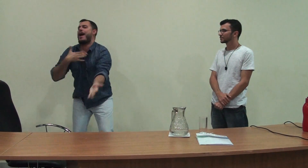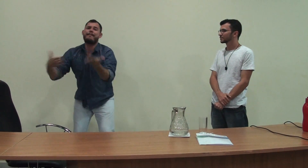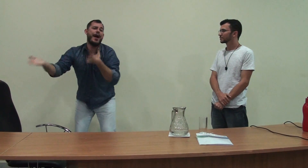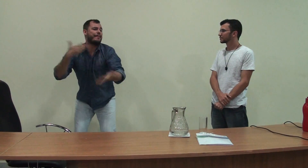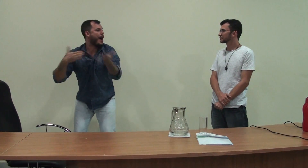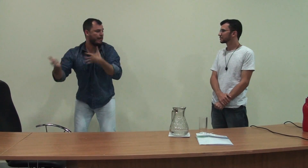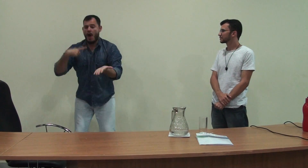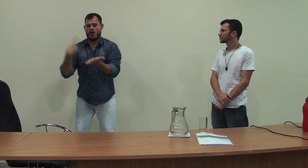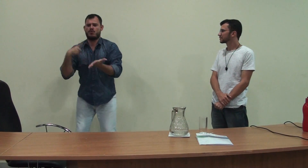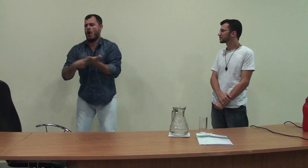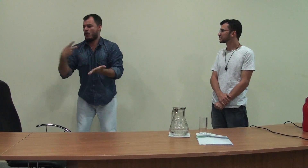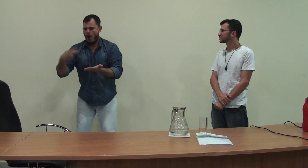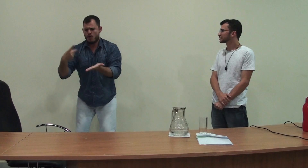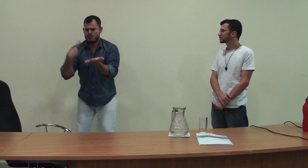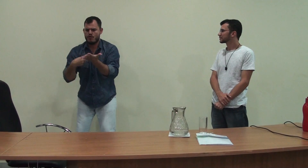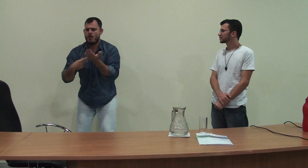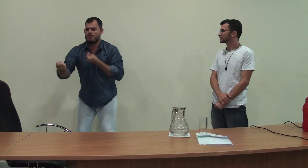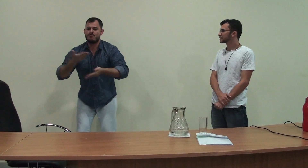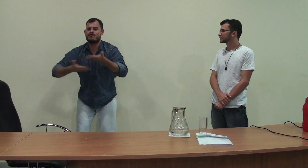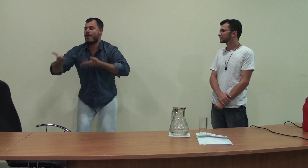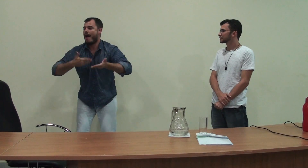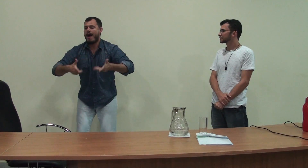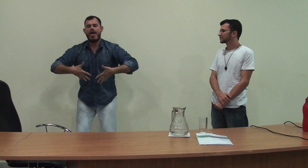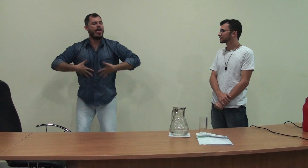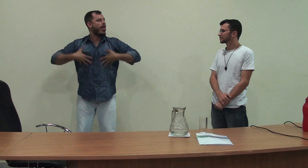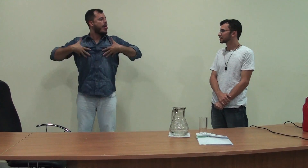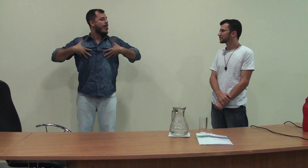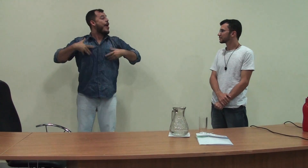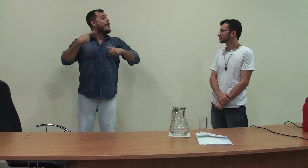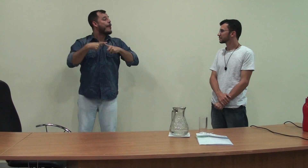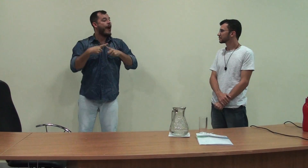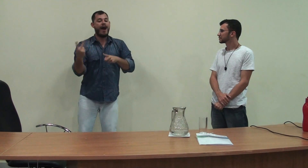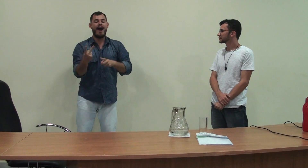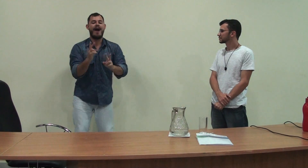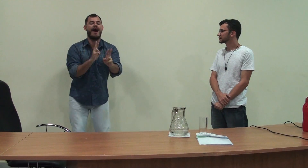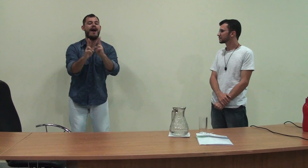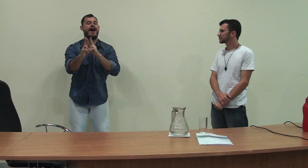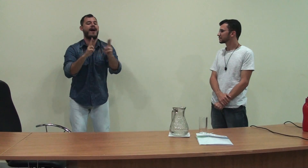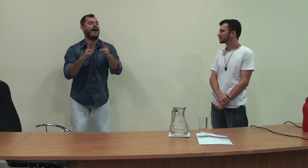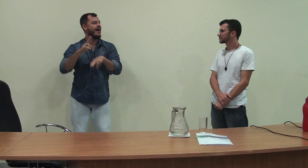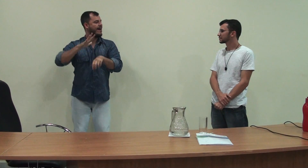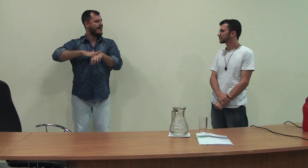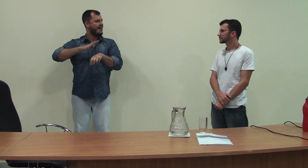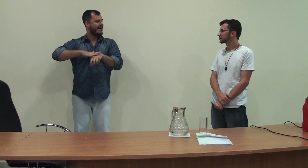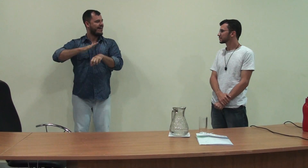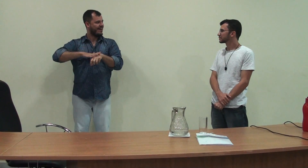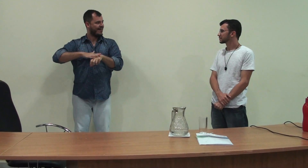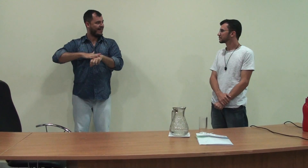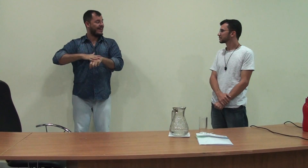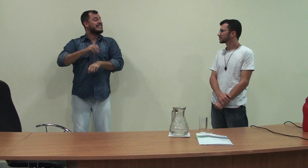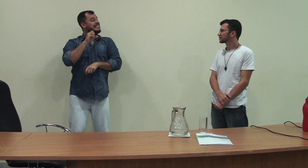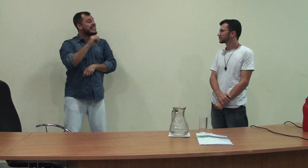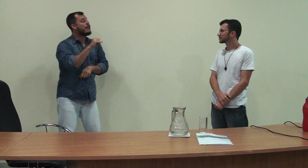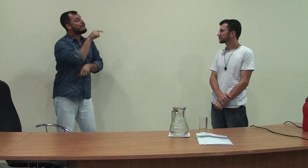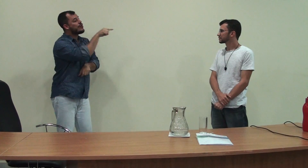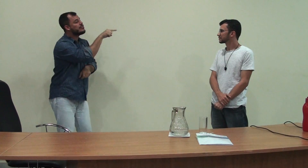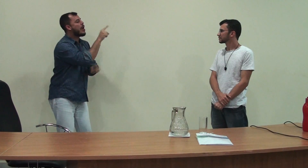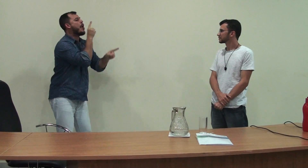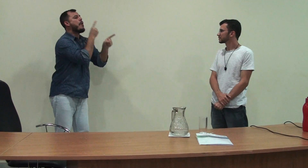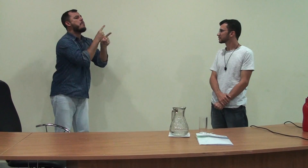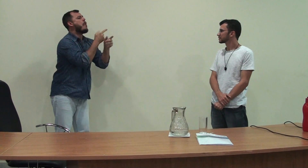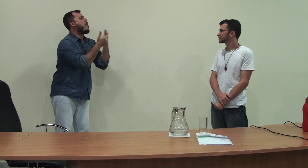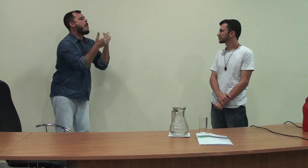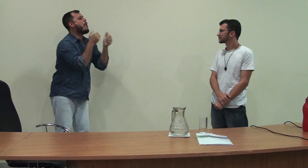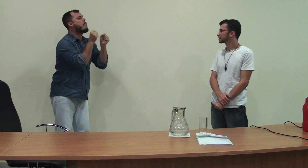matemática. Elas se apresentaram, conversaram muito, e acho que vai ser importante para as duas esse